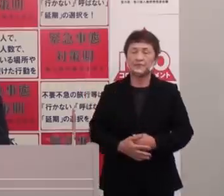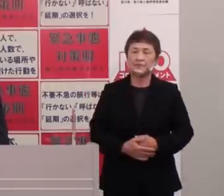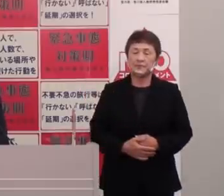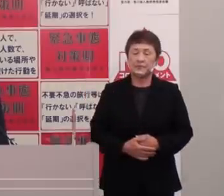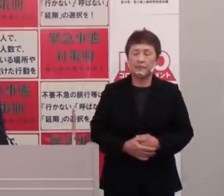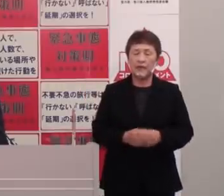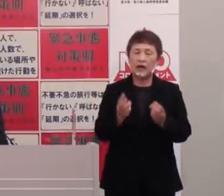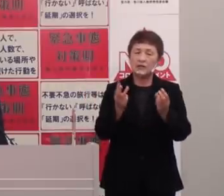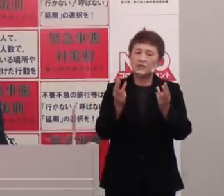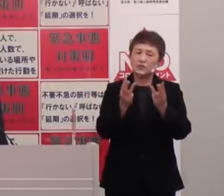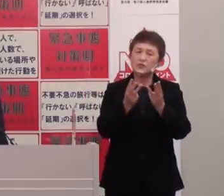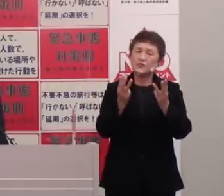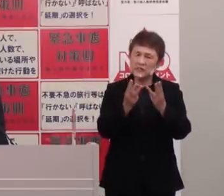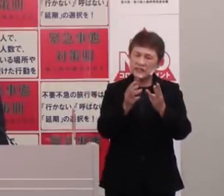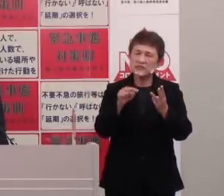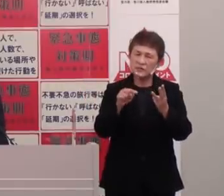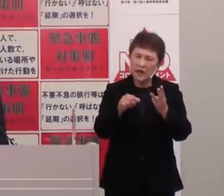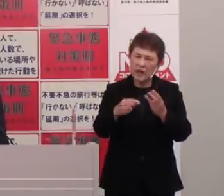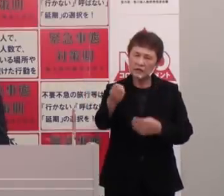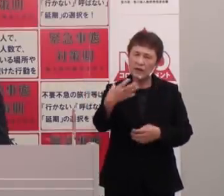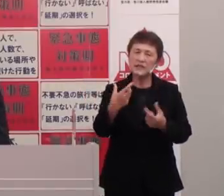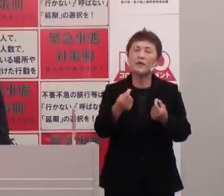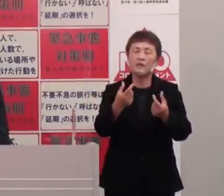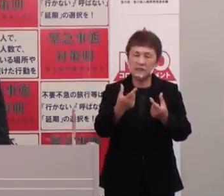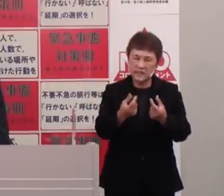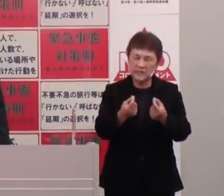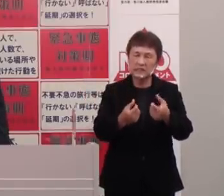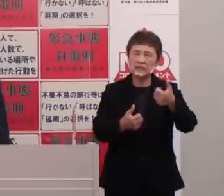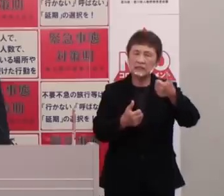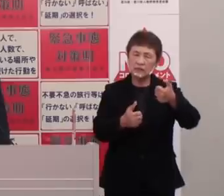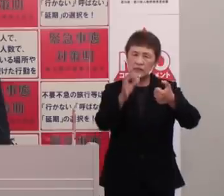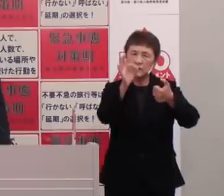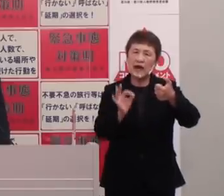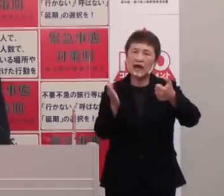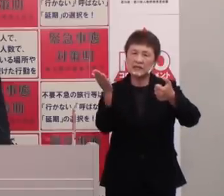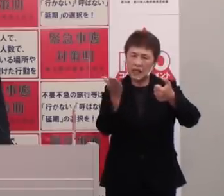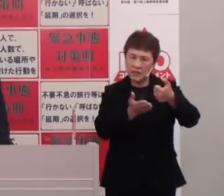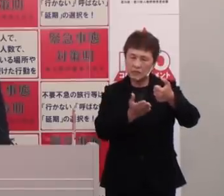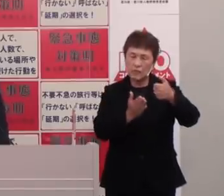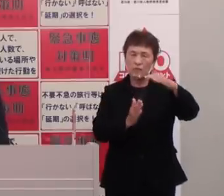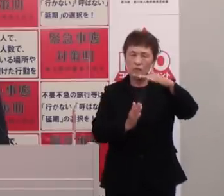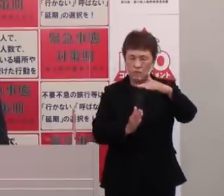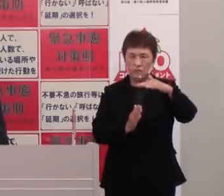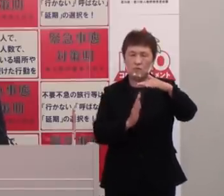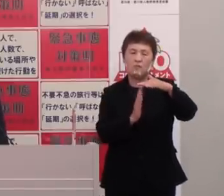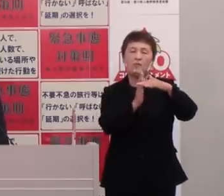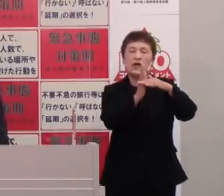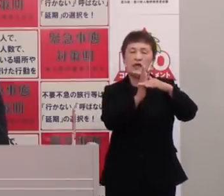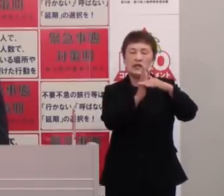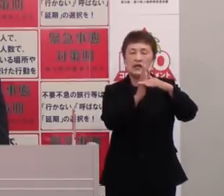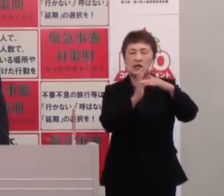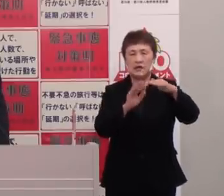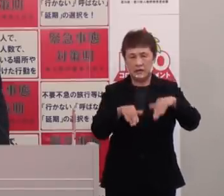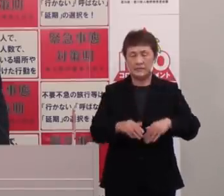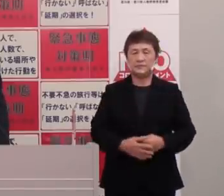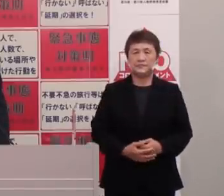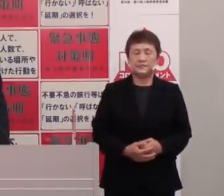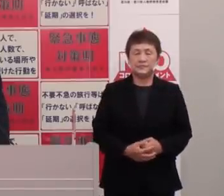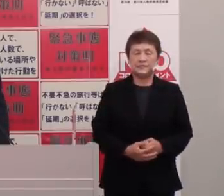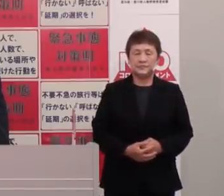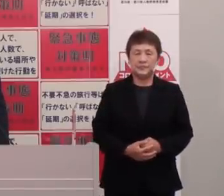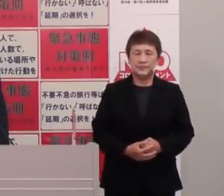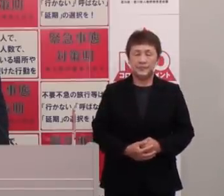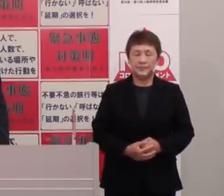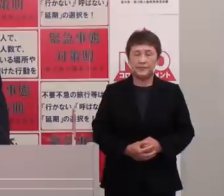数字がですね、ご指摘のように 50% を超えたわけ